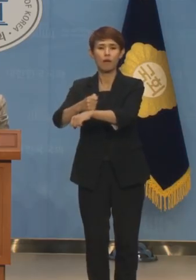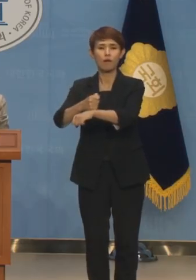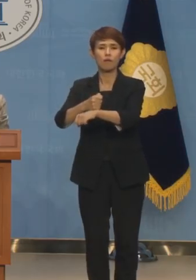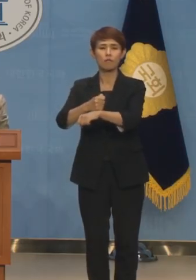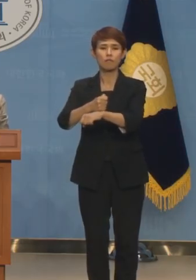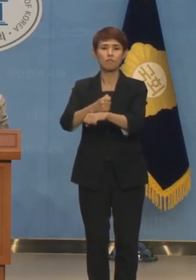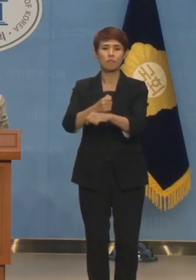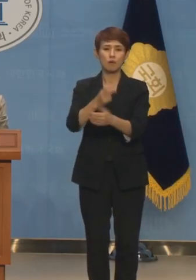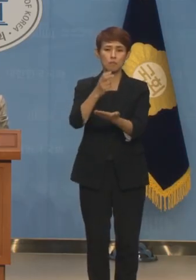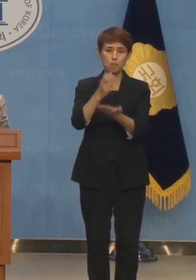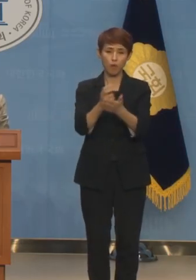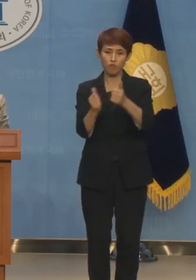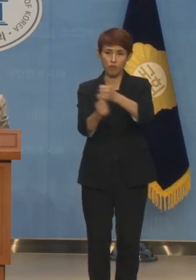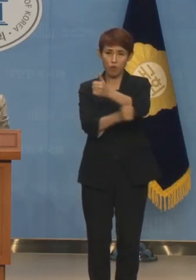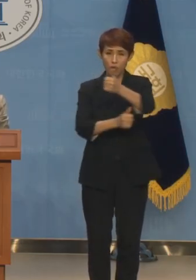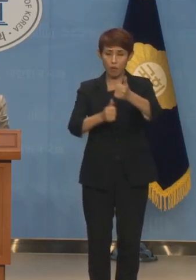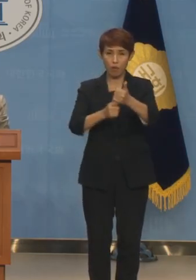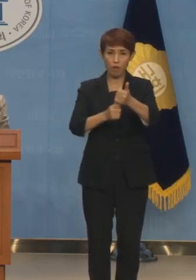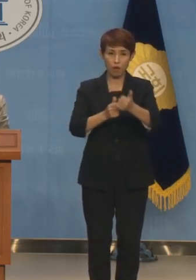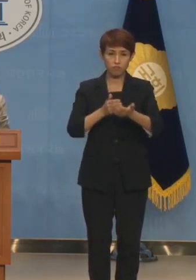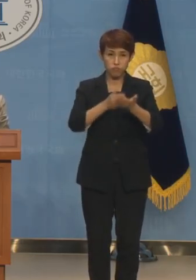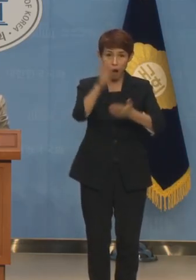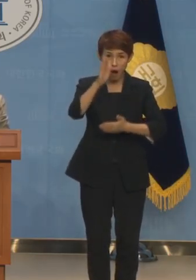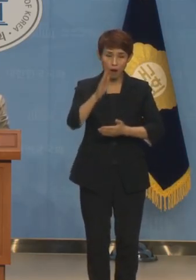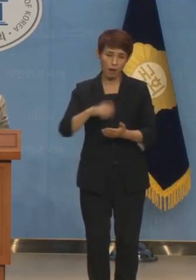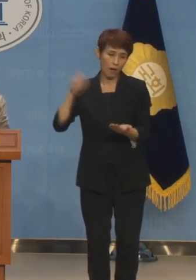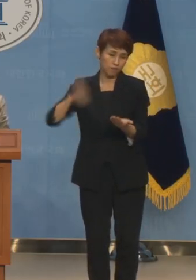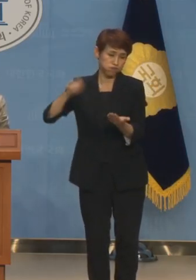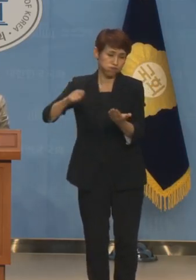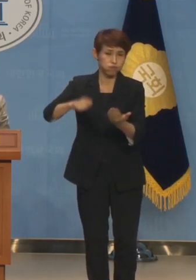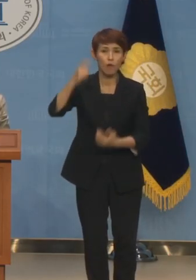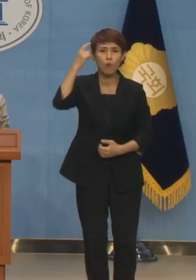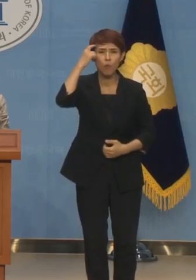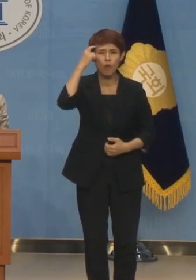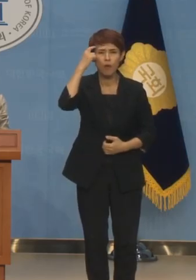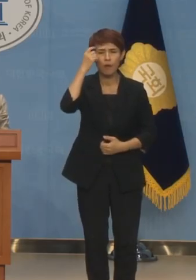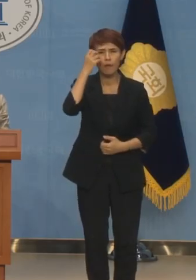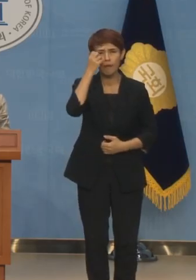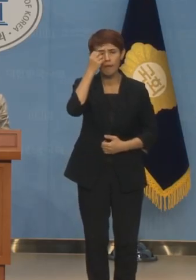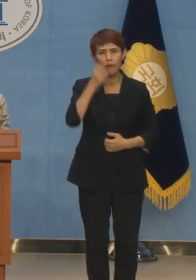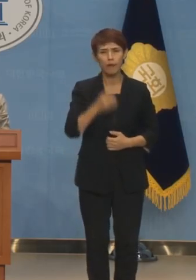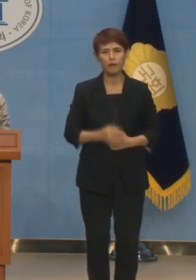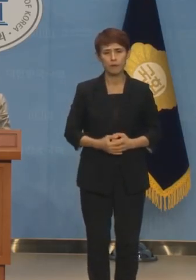소위원회도 거치지 않고 일사천리로 통과시켰습니다.